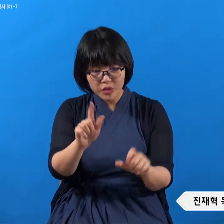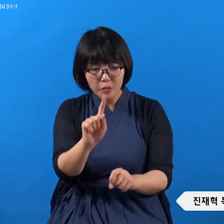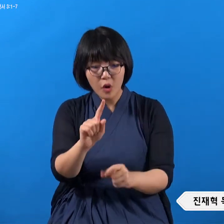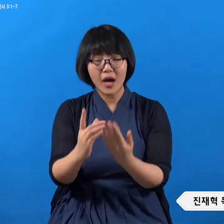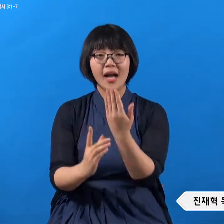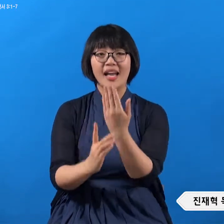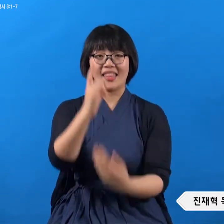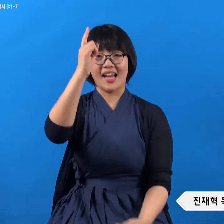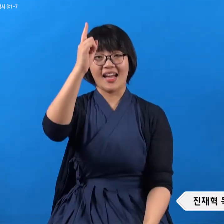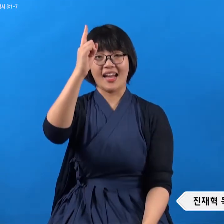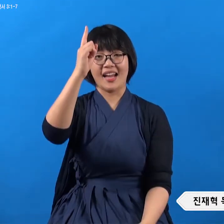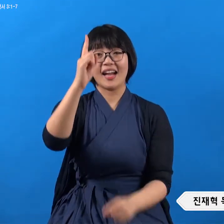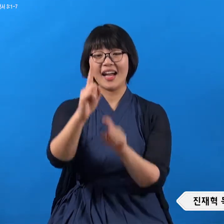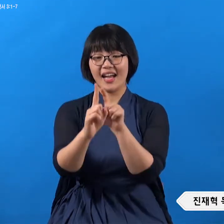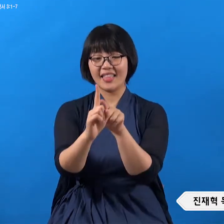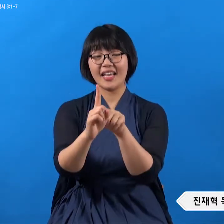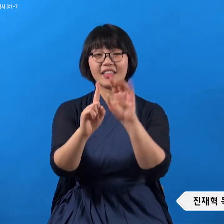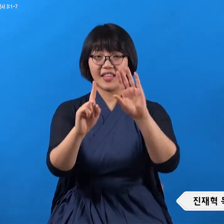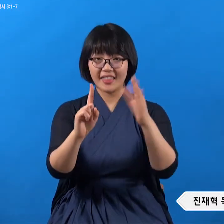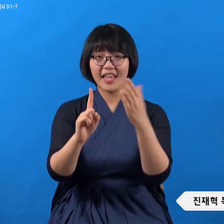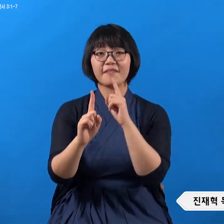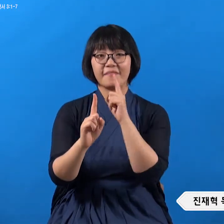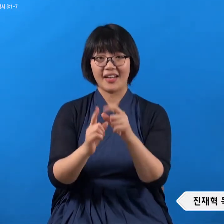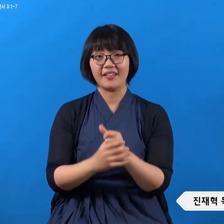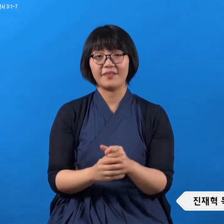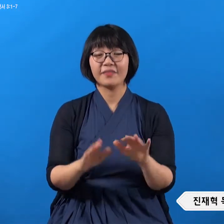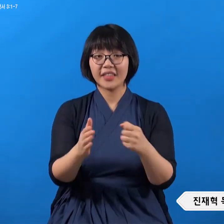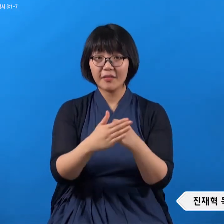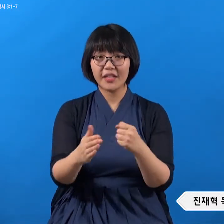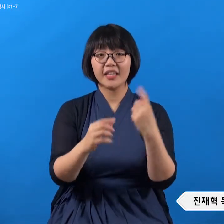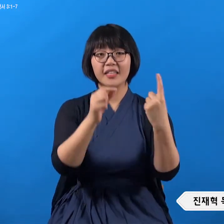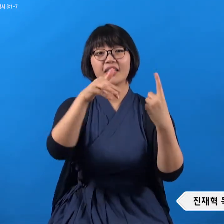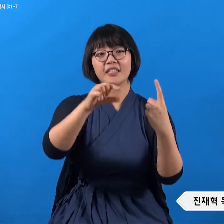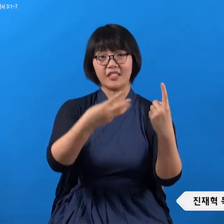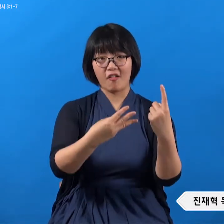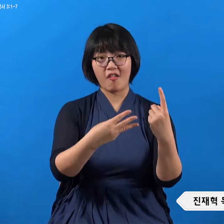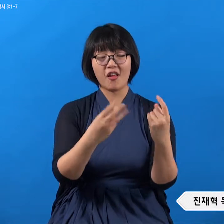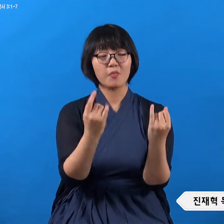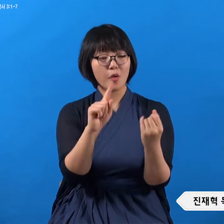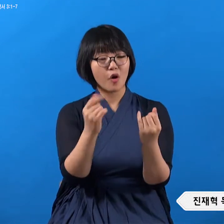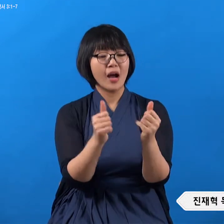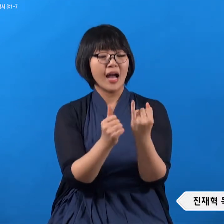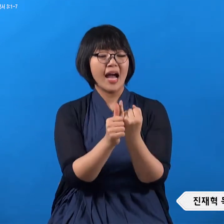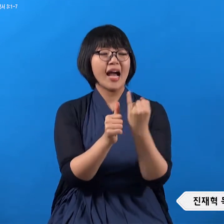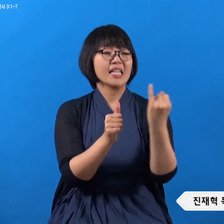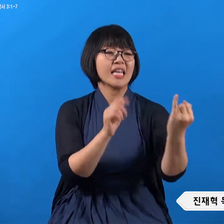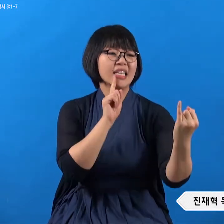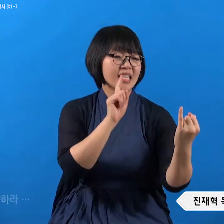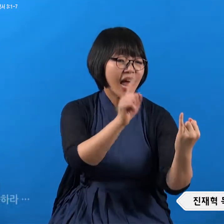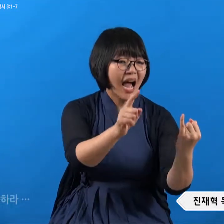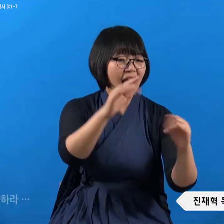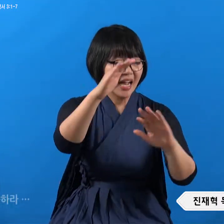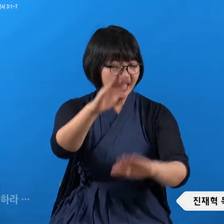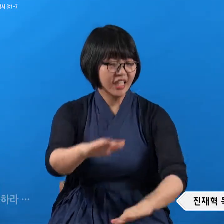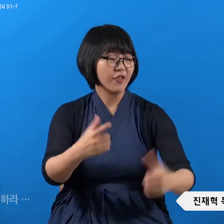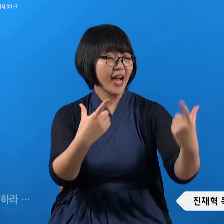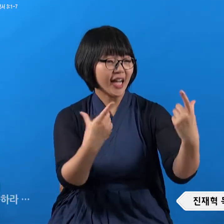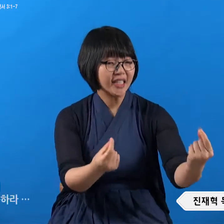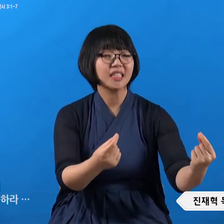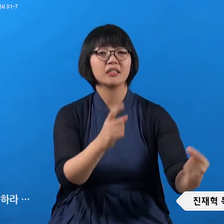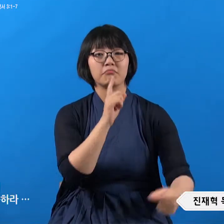모습을 말씀하고 있음을 봅니다. 그래서 1절에도 성경은 아내들아 이와 같이